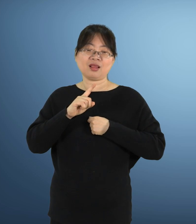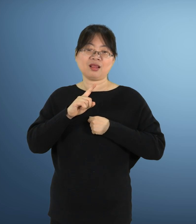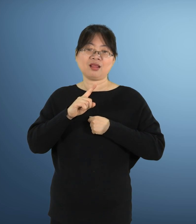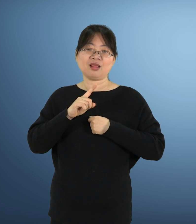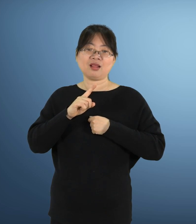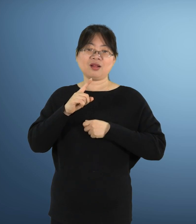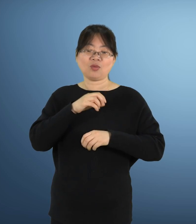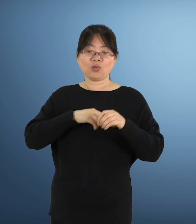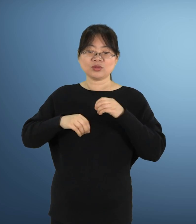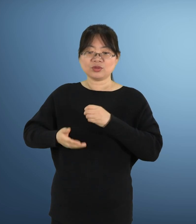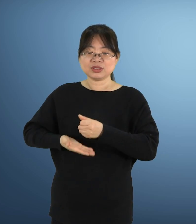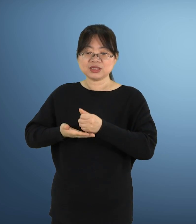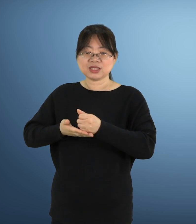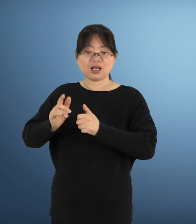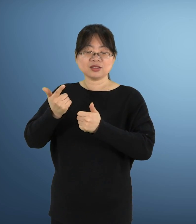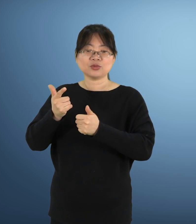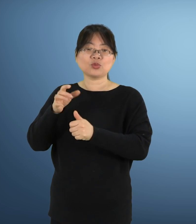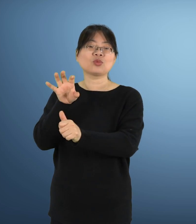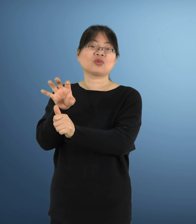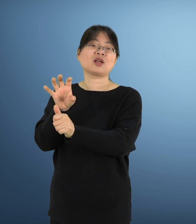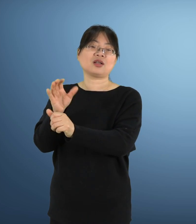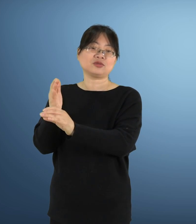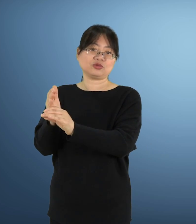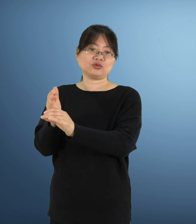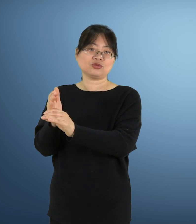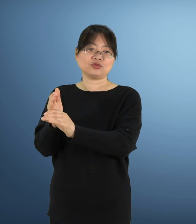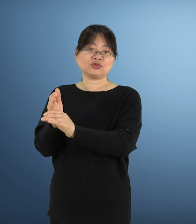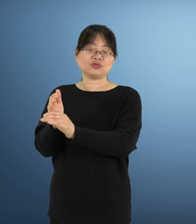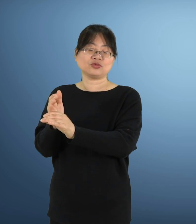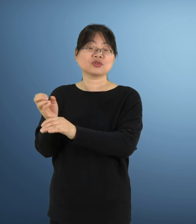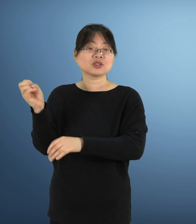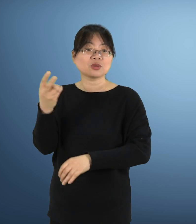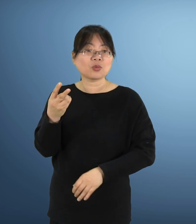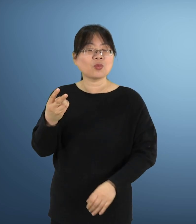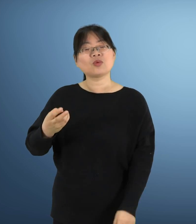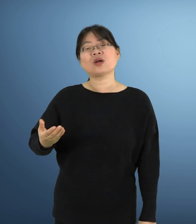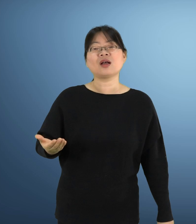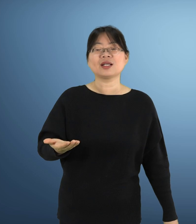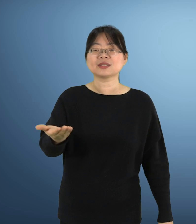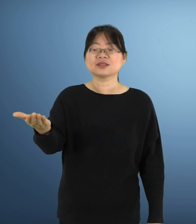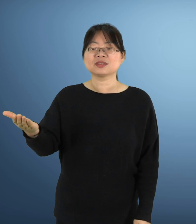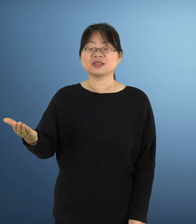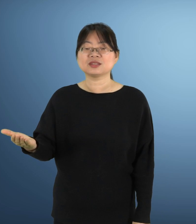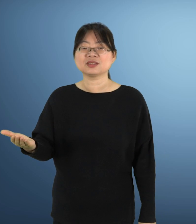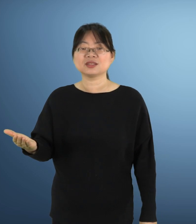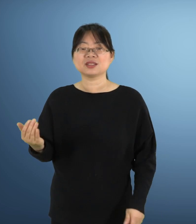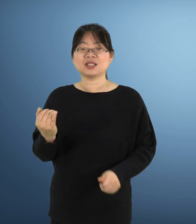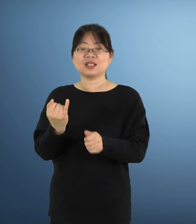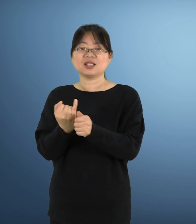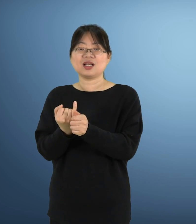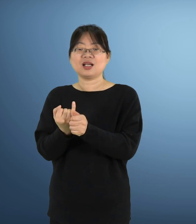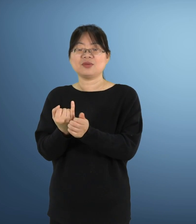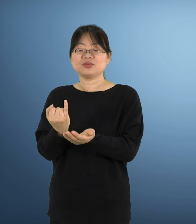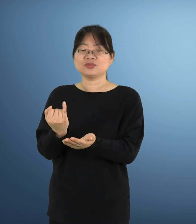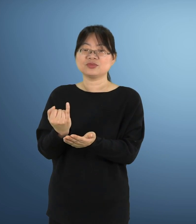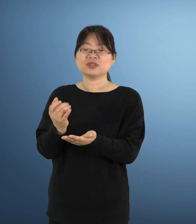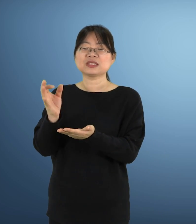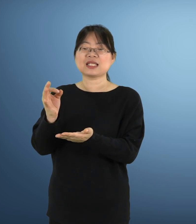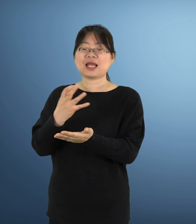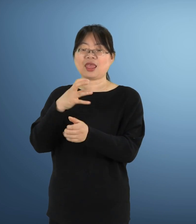그 말이에요. 그리고 더 심한 얘기를 합니다. 그들은 과부의 가산을